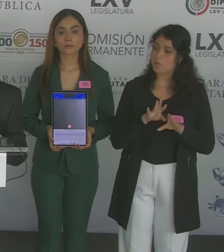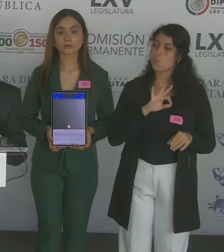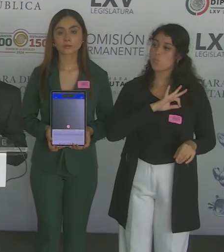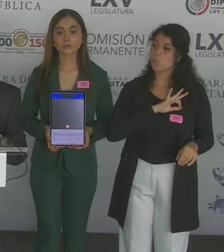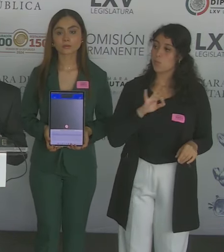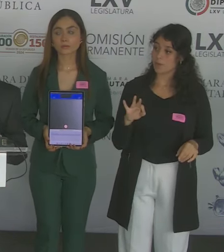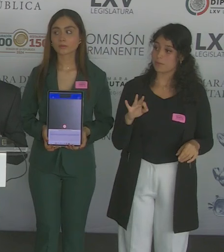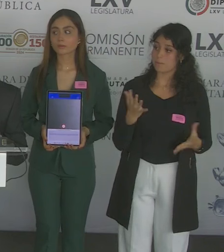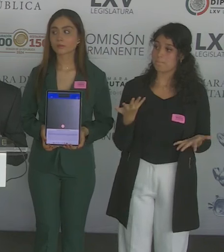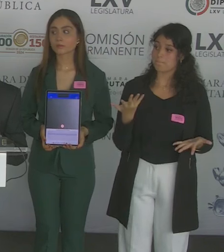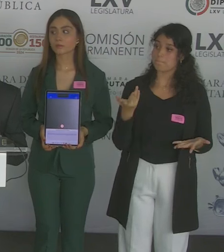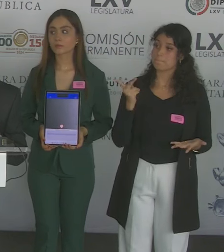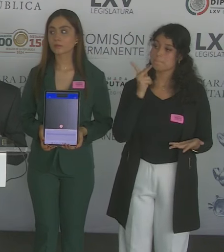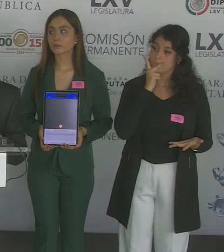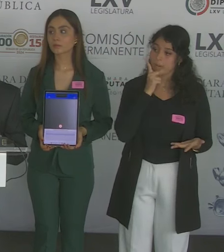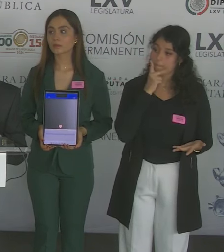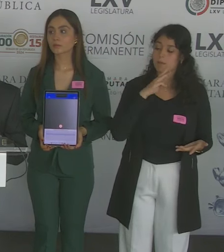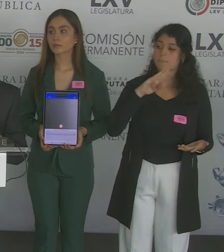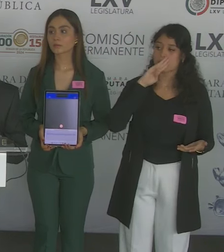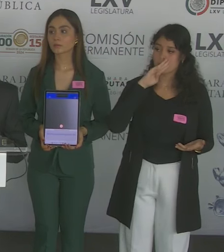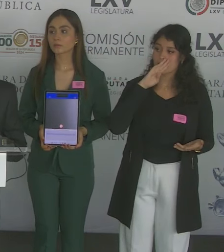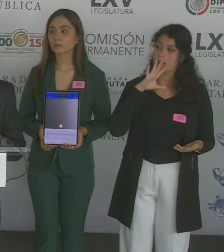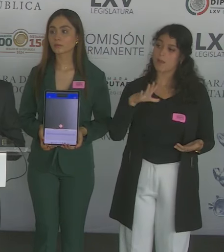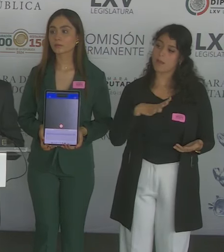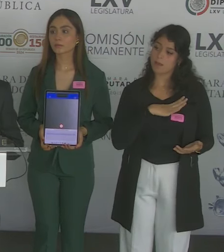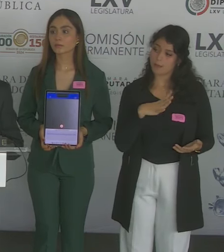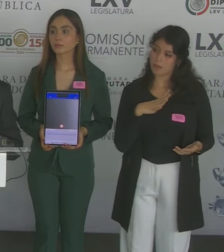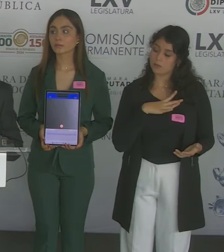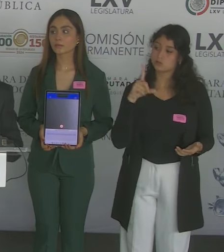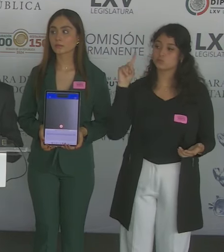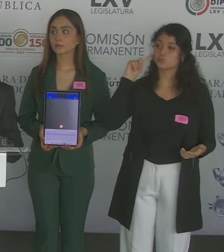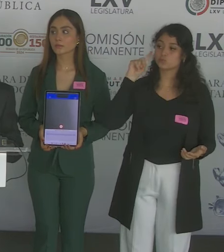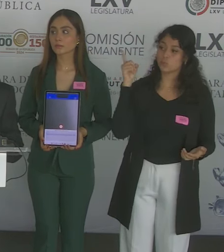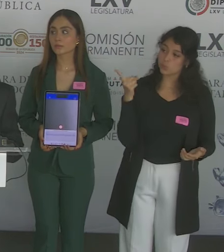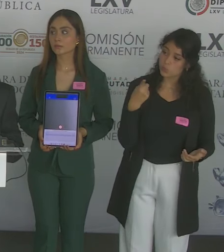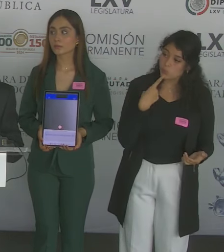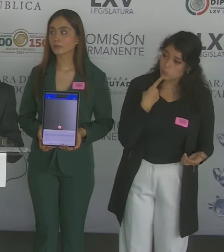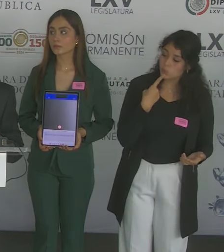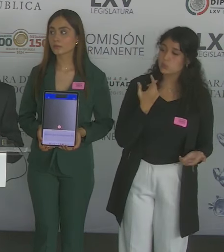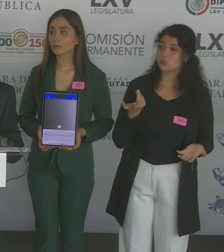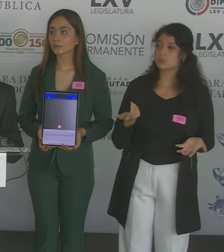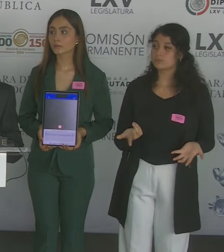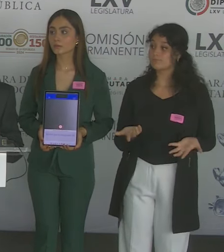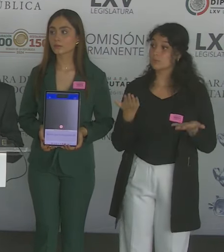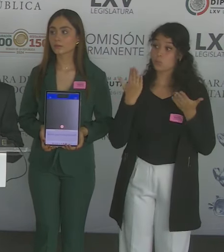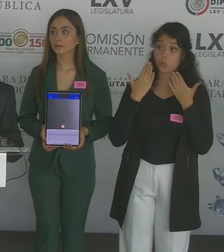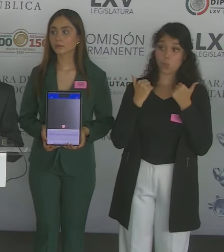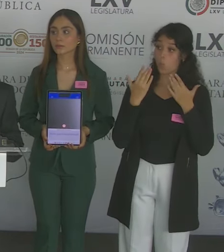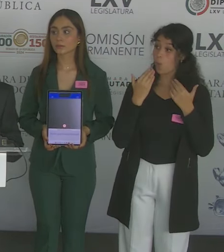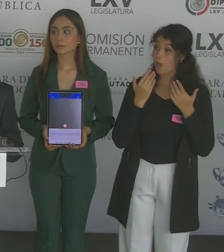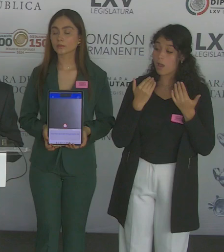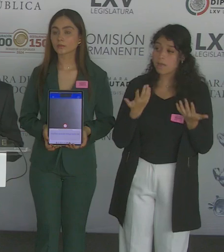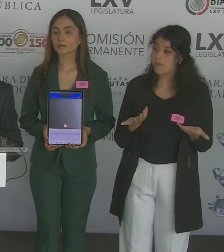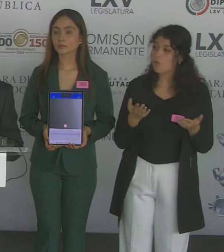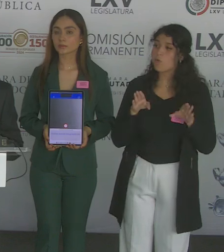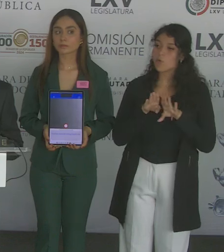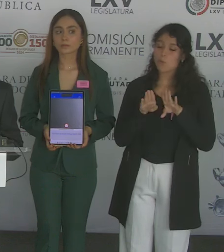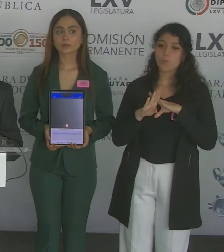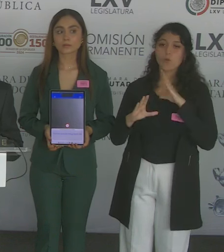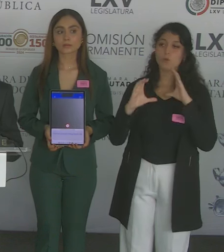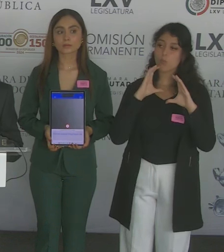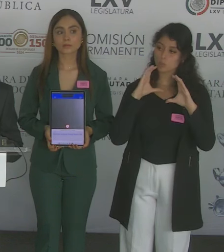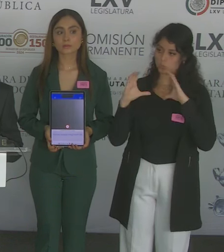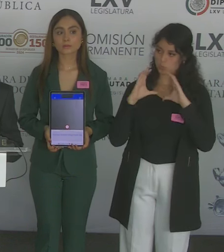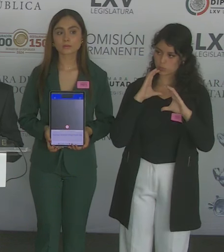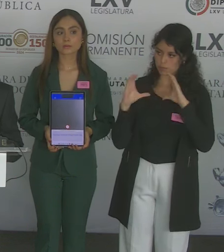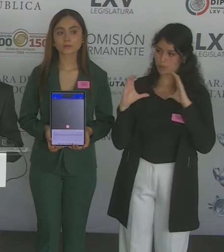padres tienen madres que son sordos que no tienen la capacidad de la comunicación como todos